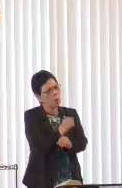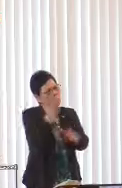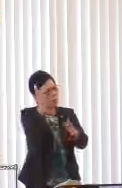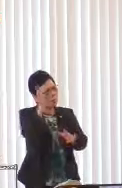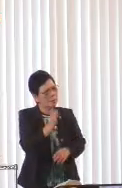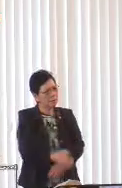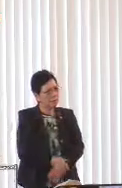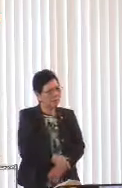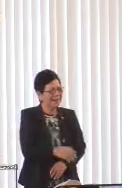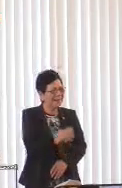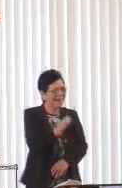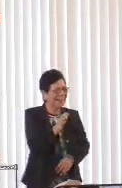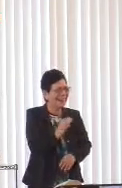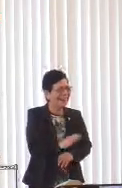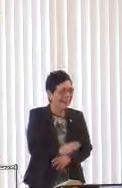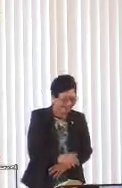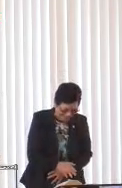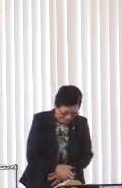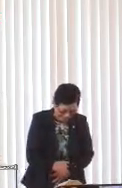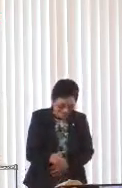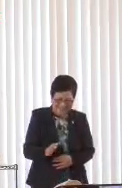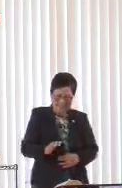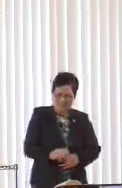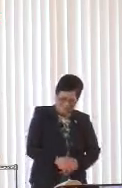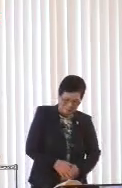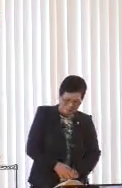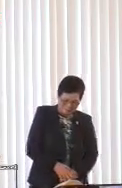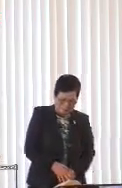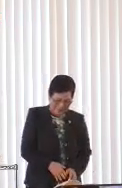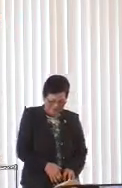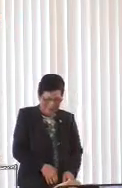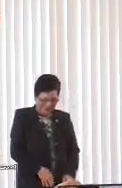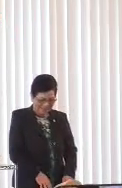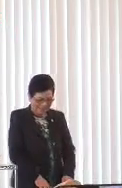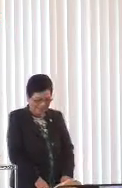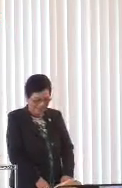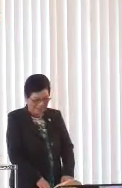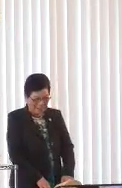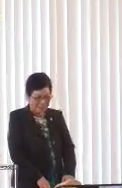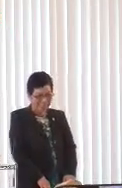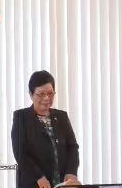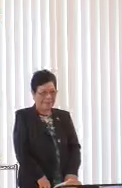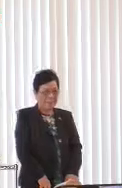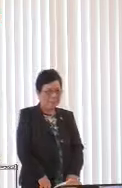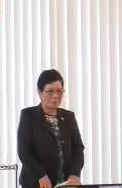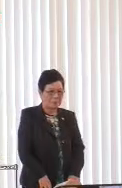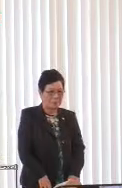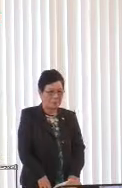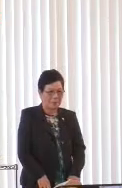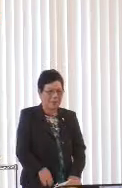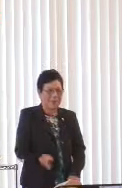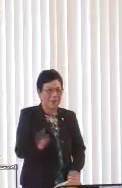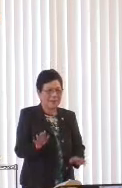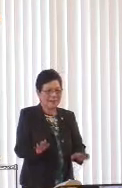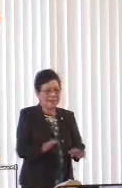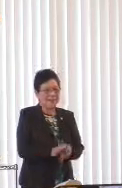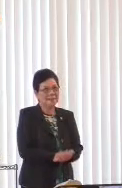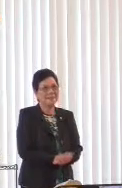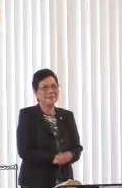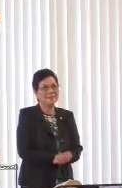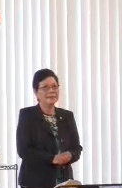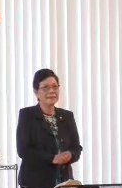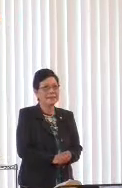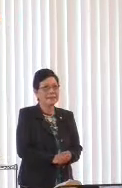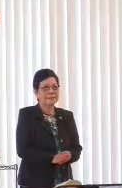何をやるにも早くからちゃんと準備をしてね、旅行に行くといったらもう1週間ぐらい前からね、